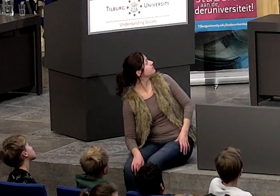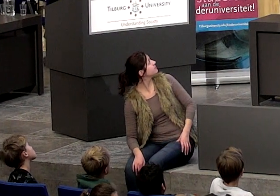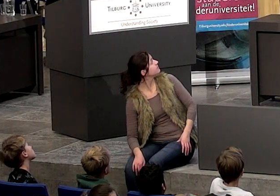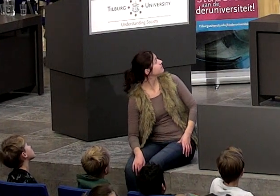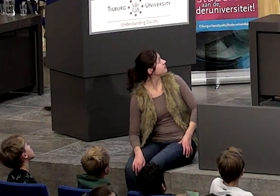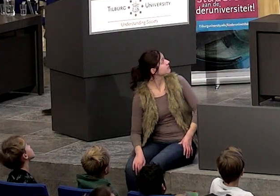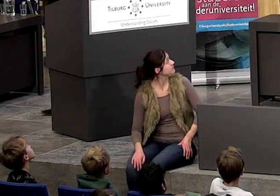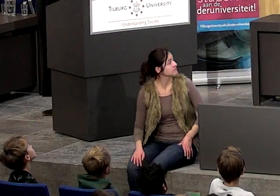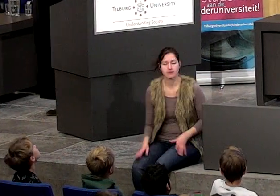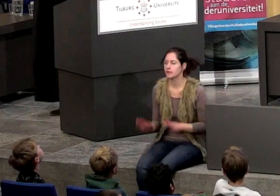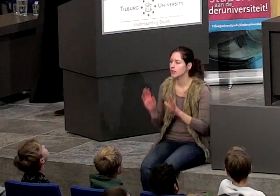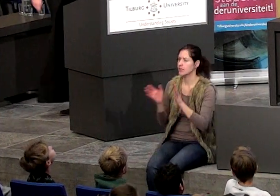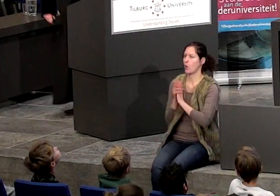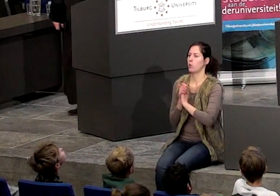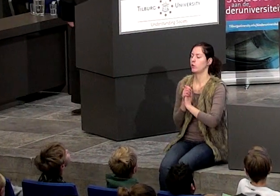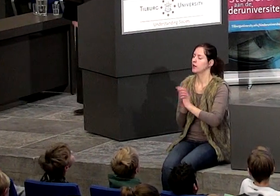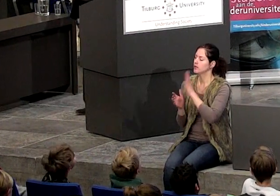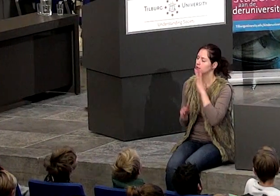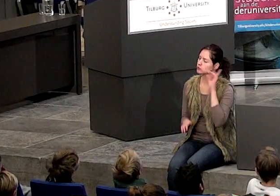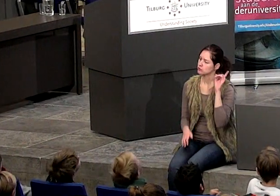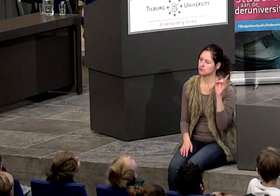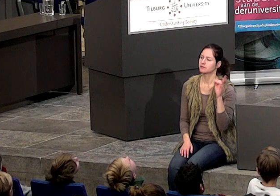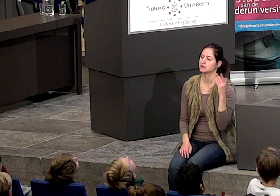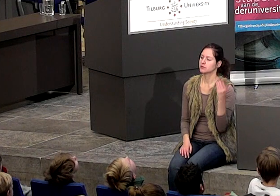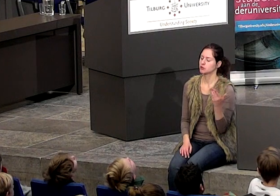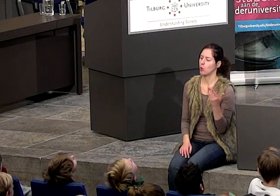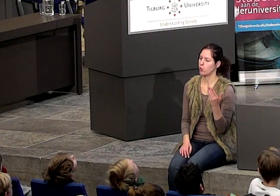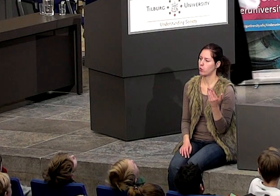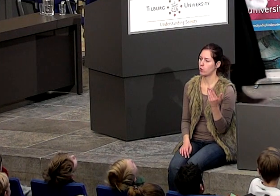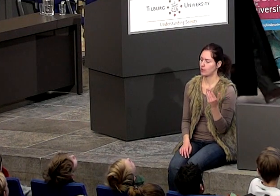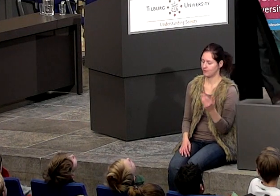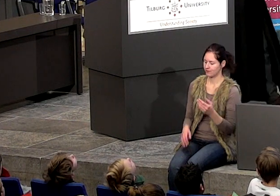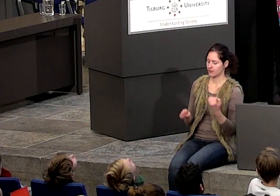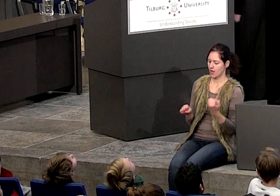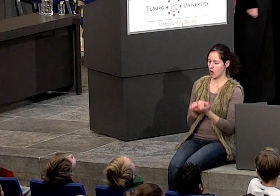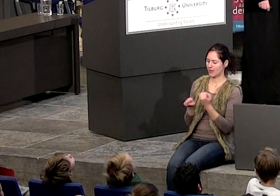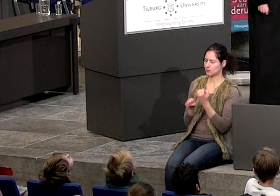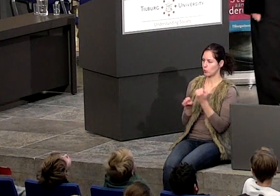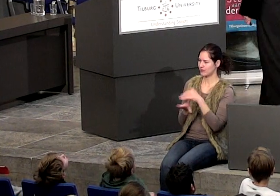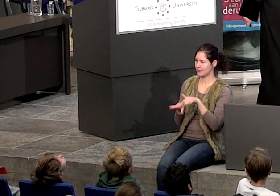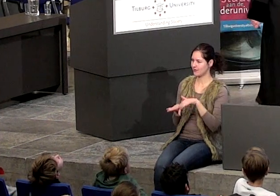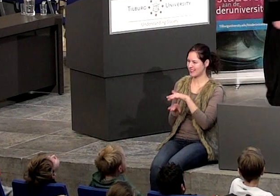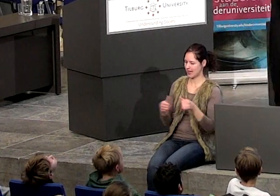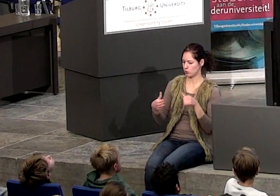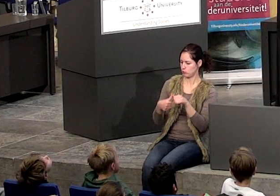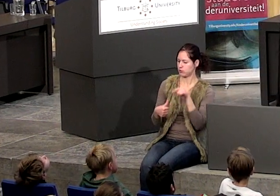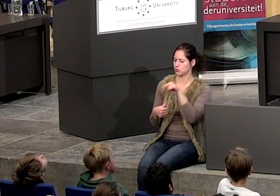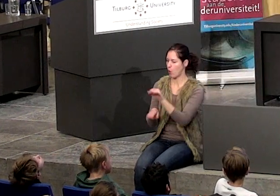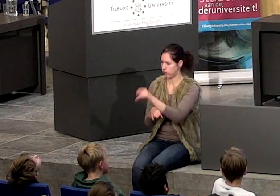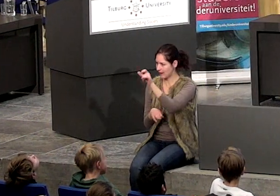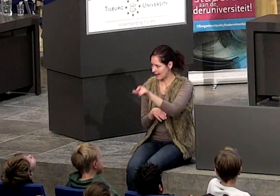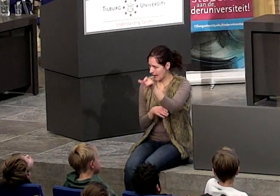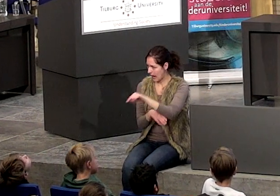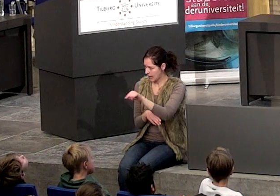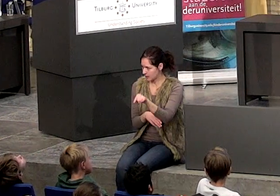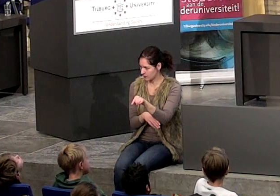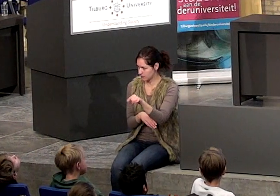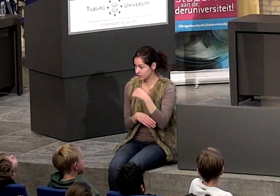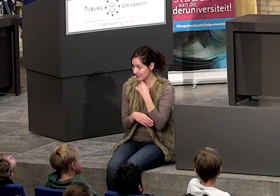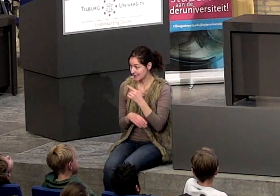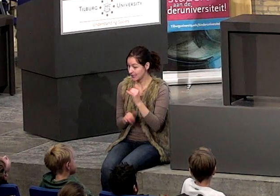Nou, als we die redenering van die arbeidsproductiviteit nou eens op leraren toepassen, ja, dan zouden we, en ik zou daar dus voor